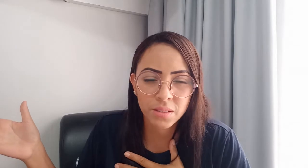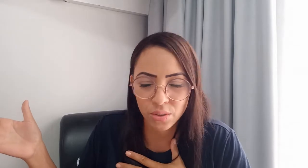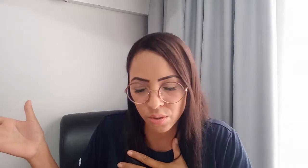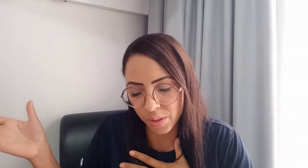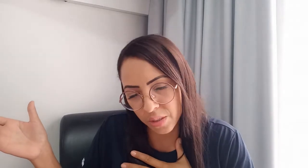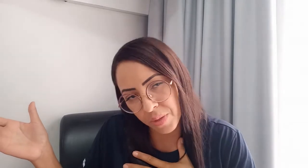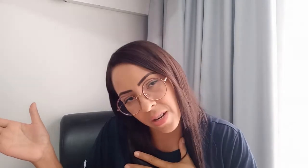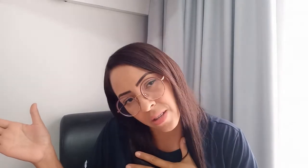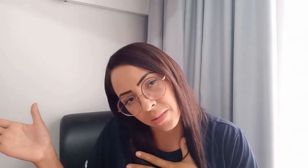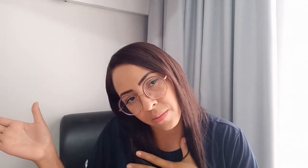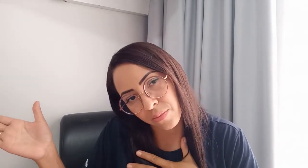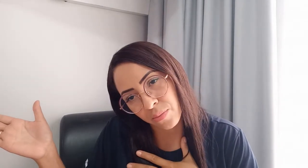cessou o respirar.